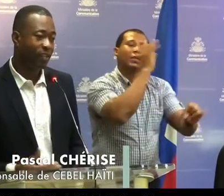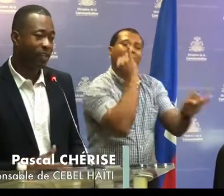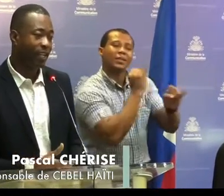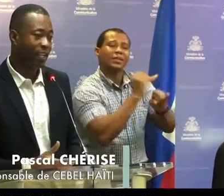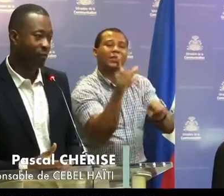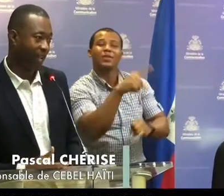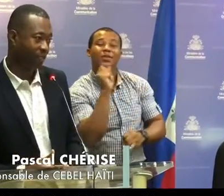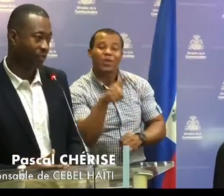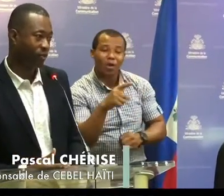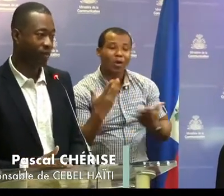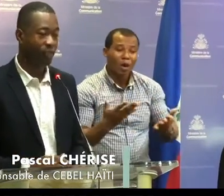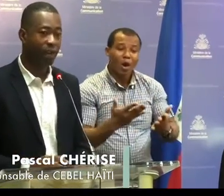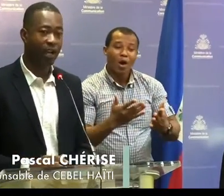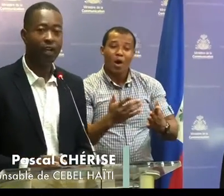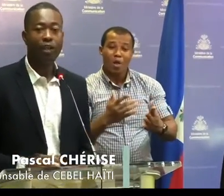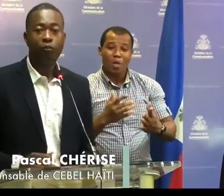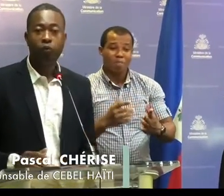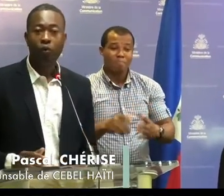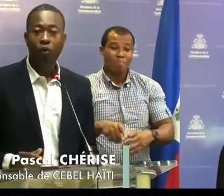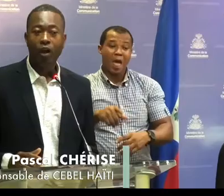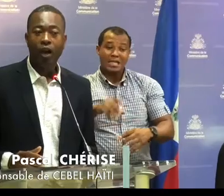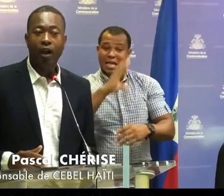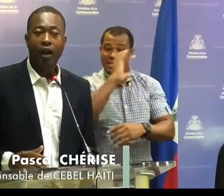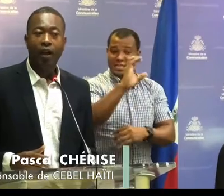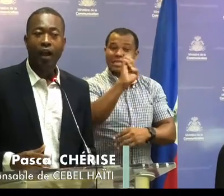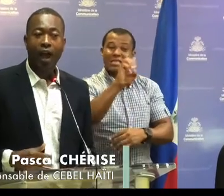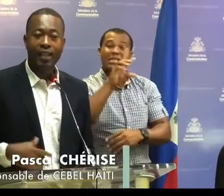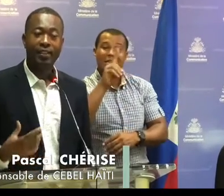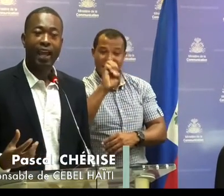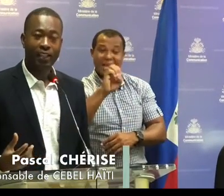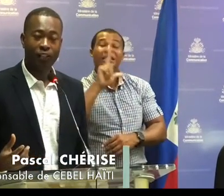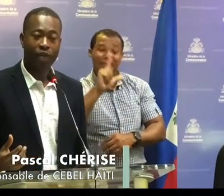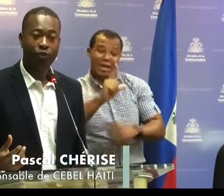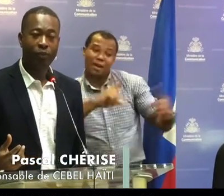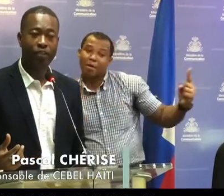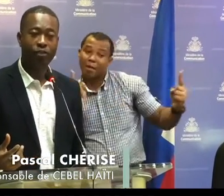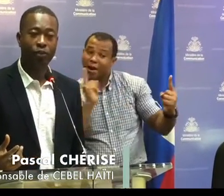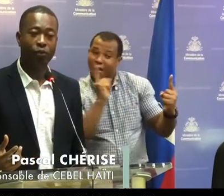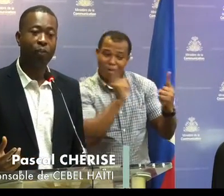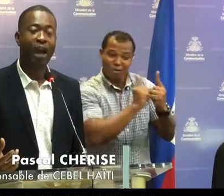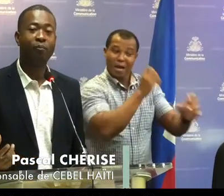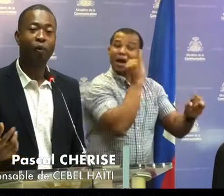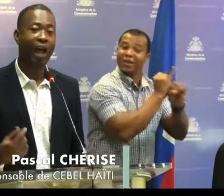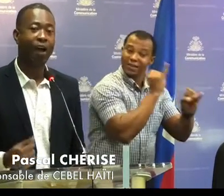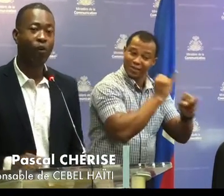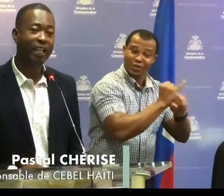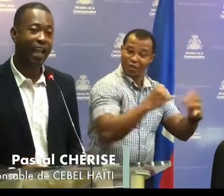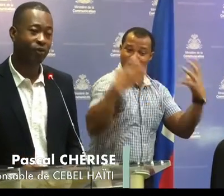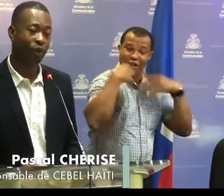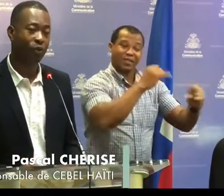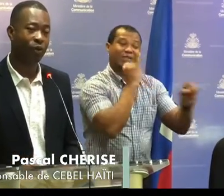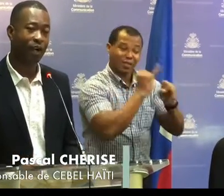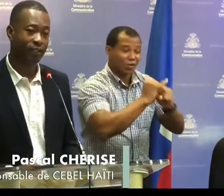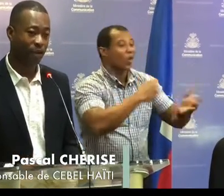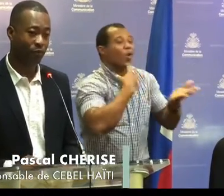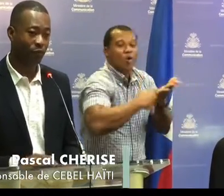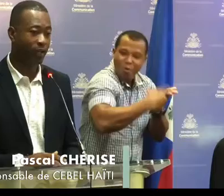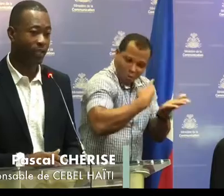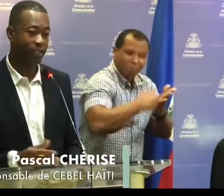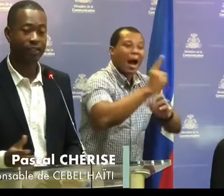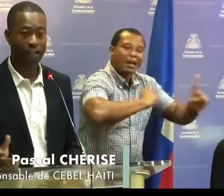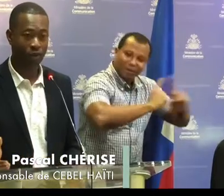spots publicitaires qui passent sur l'événement pour attirer l'attention d'entreprises autour par rapport à l'obligation en